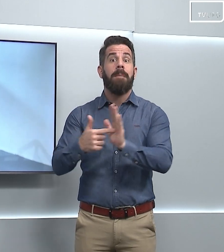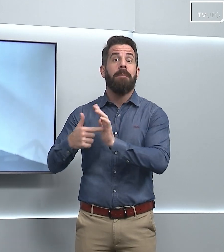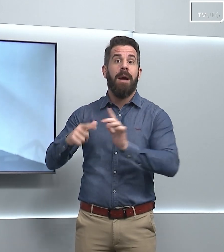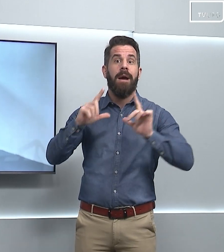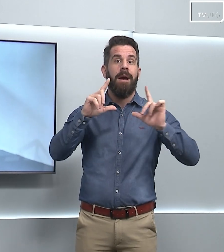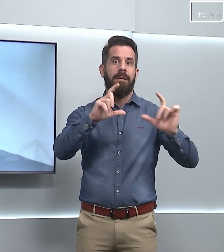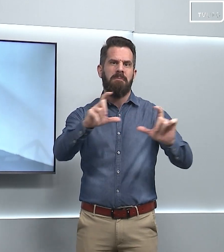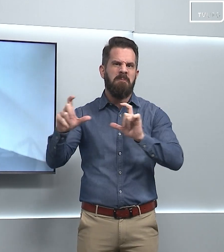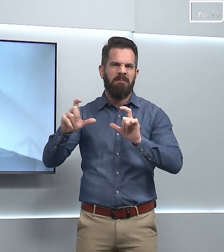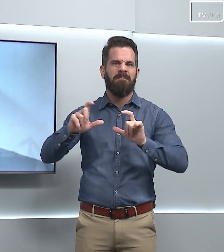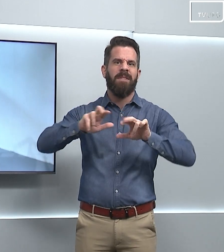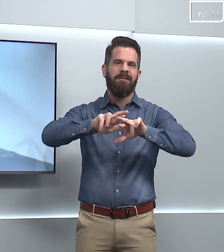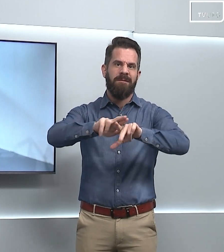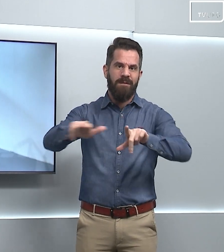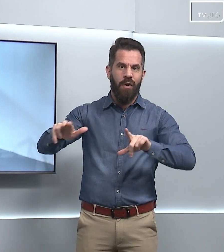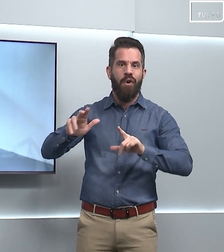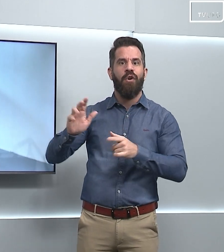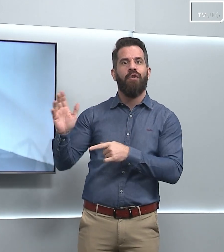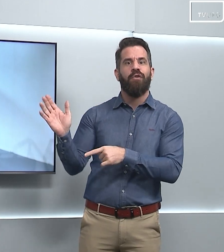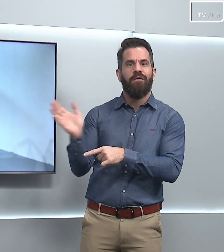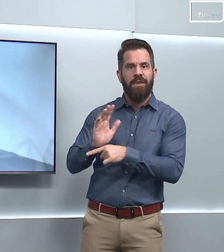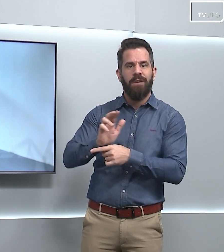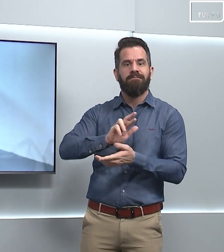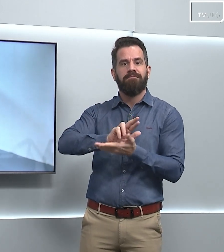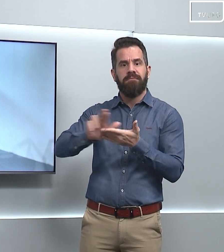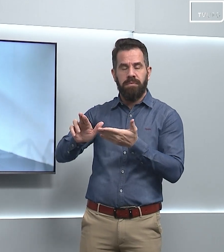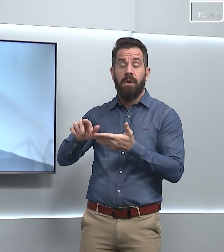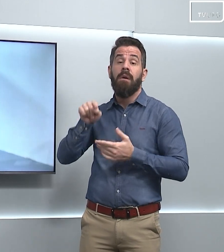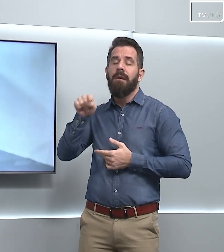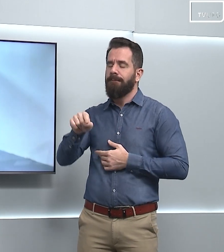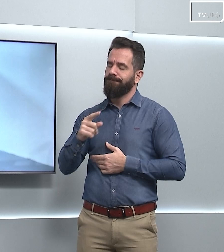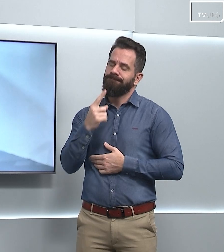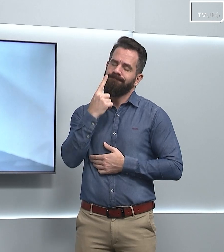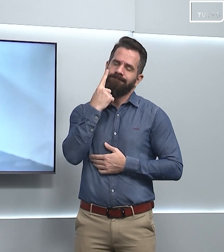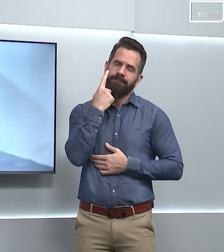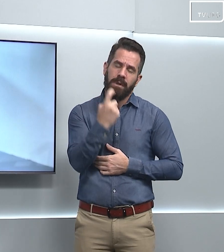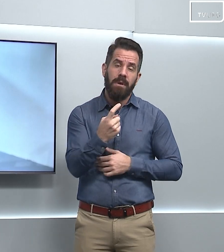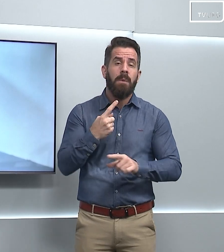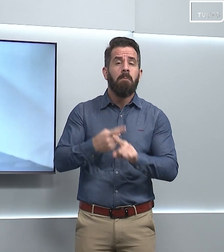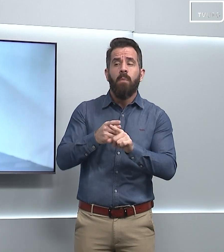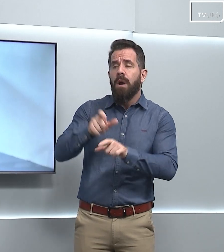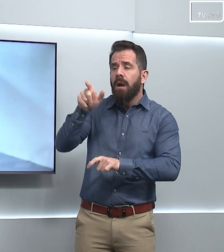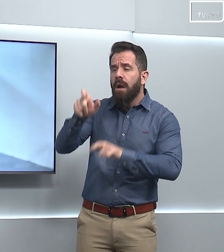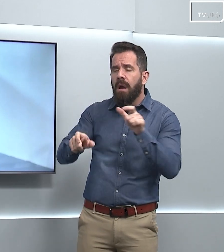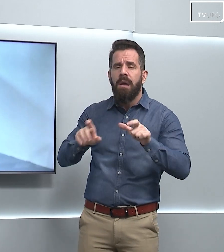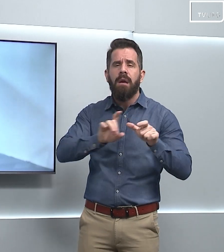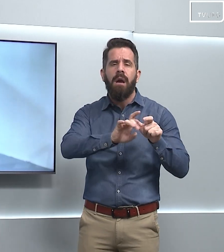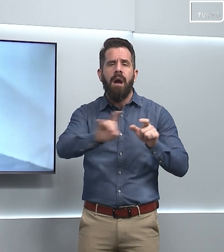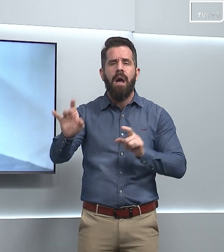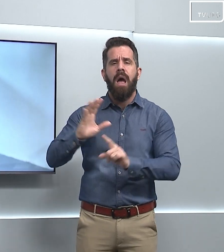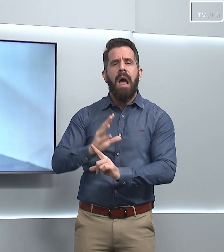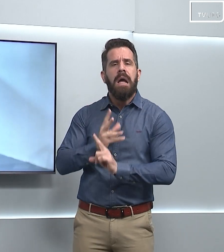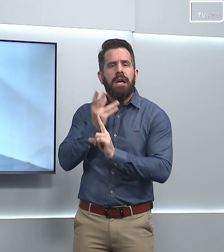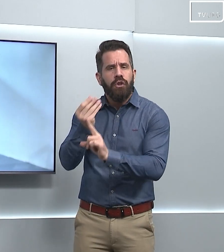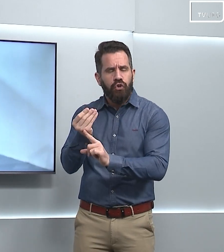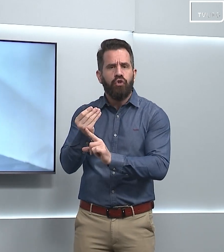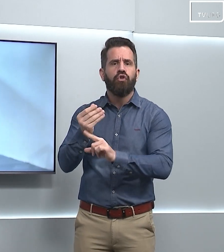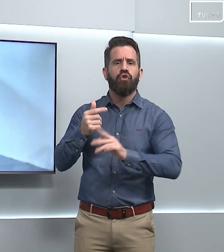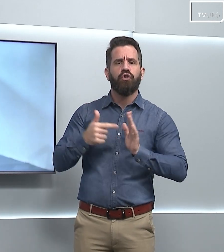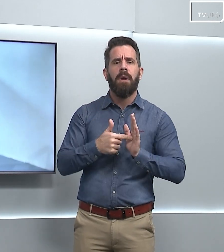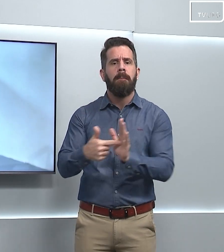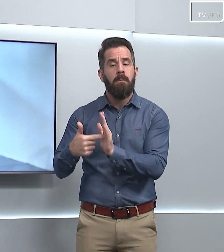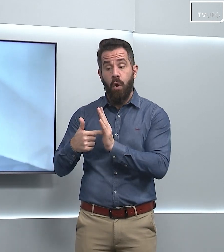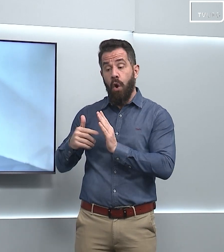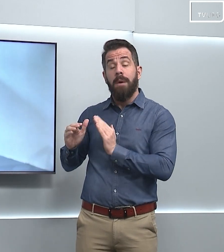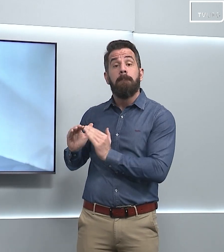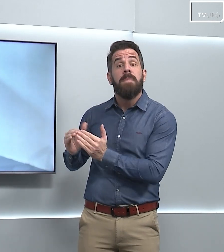interessante, muito legal, traz um novo olhar dos artistas, valoriza os artistas locais da